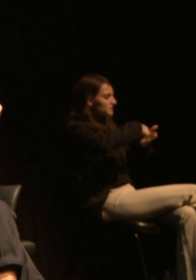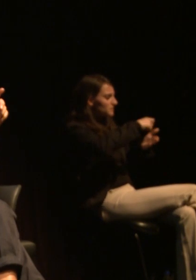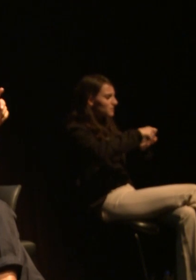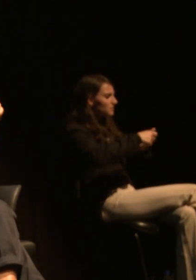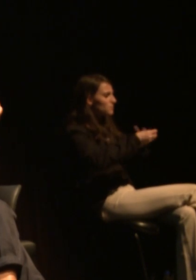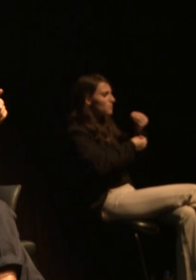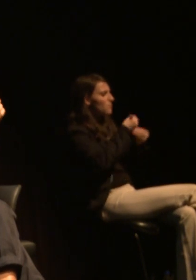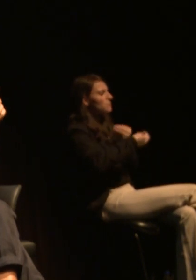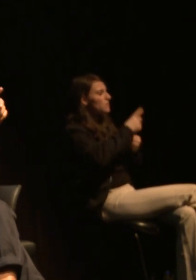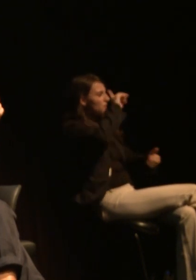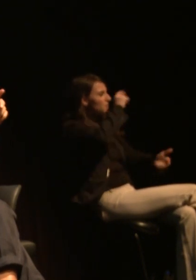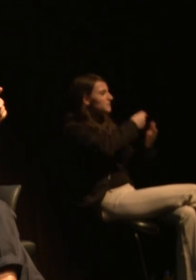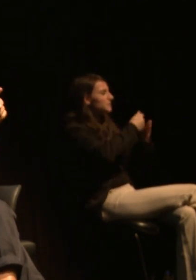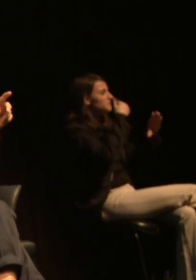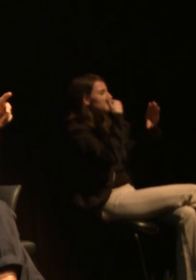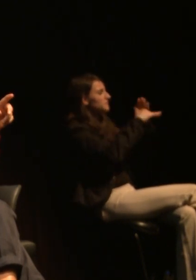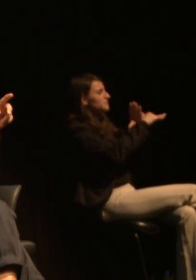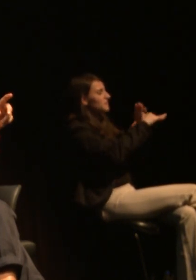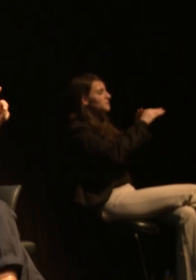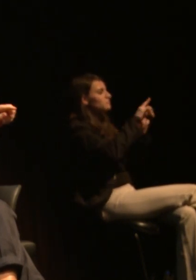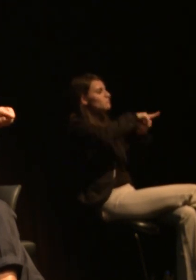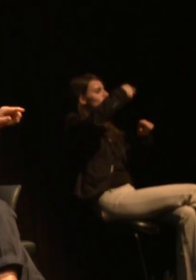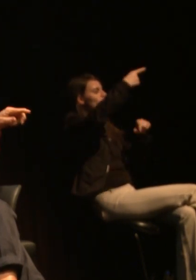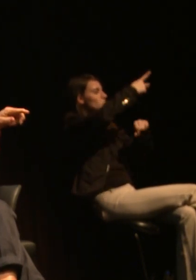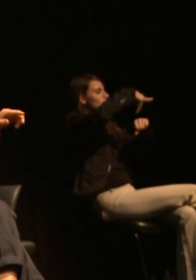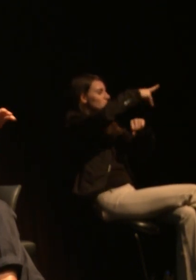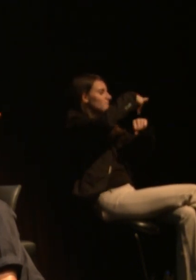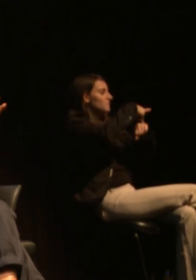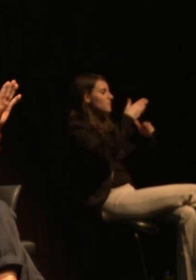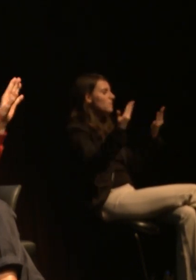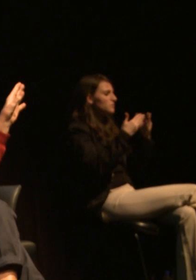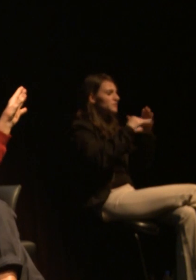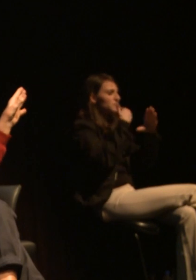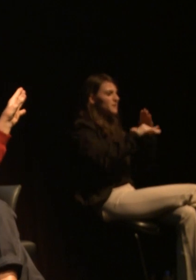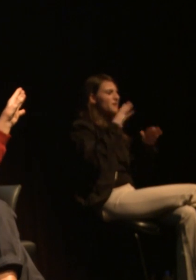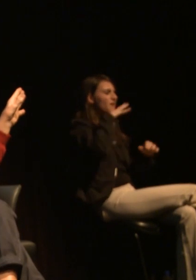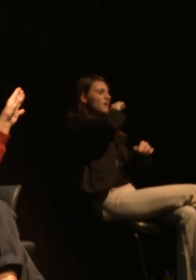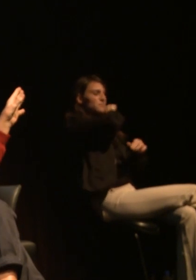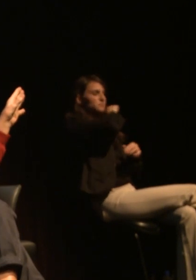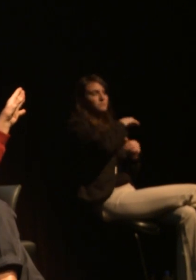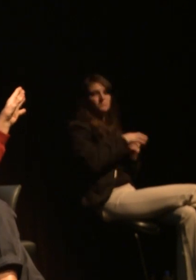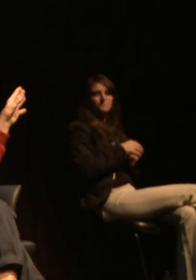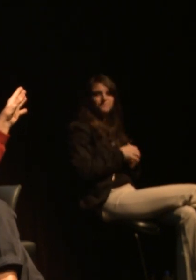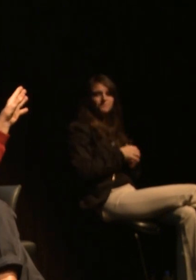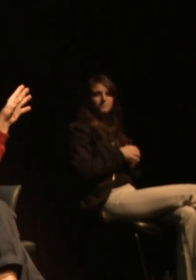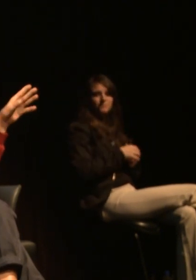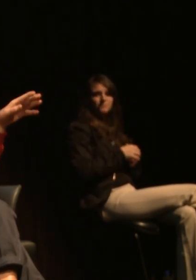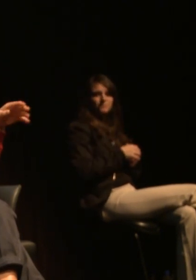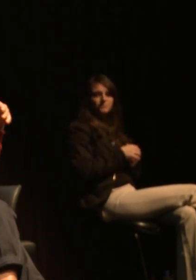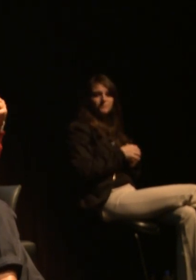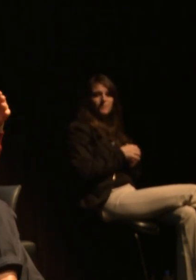escrever como se estivesse mandando um telegrama internacional. Hoje que tem e-mail, o telegrama internacional